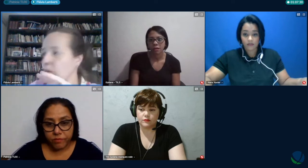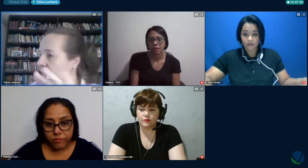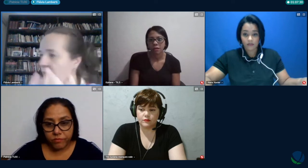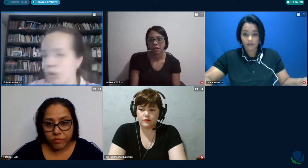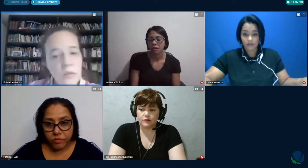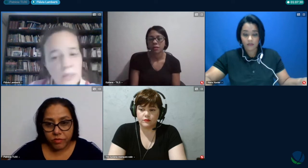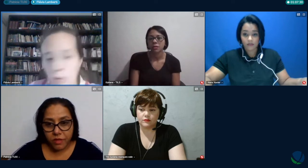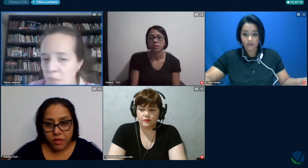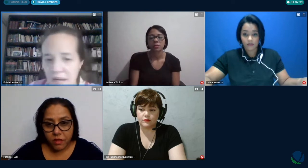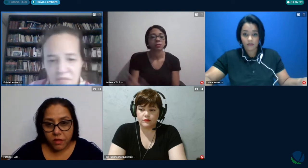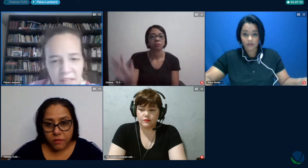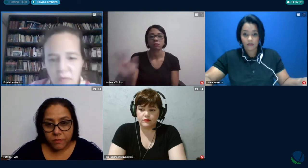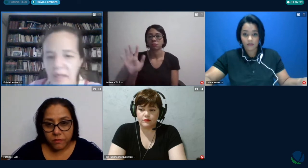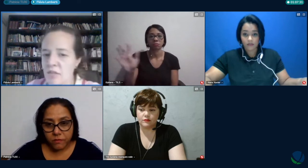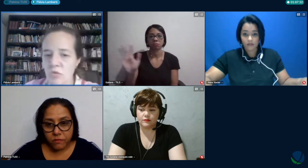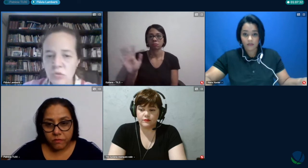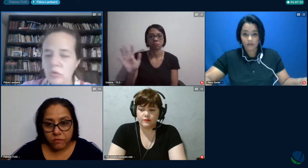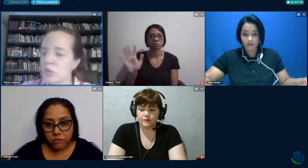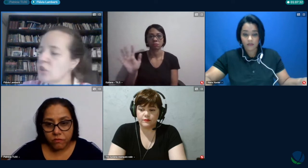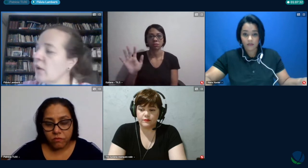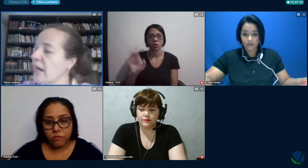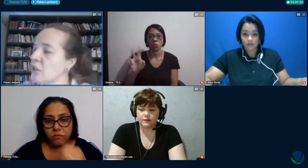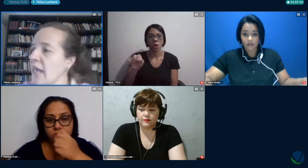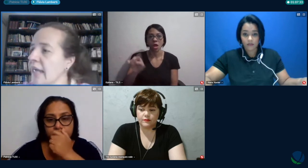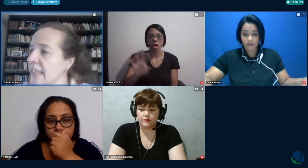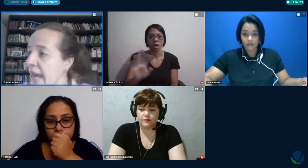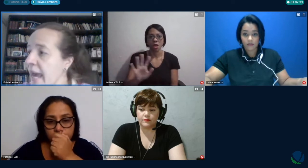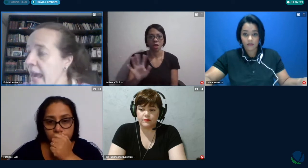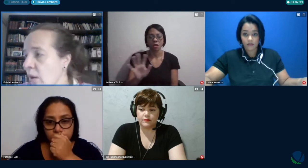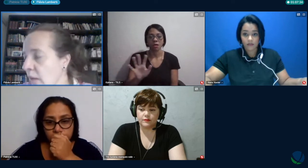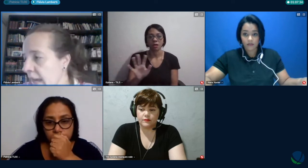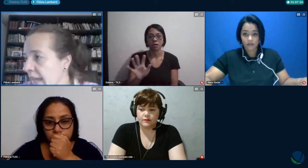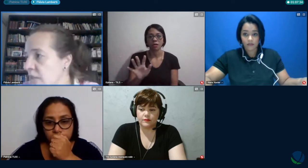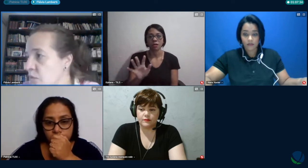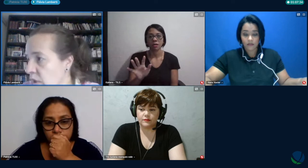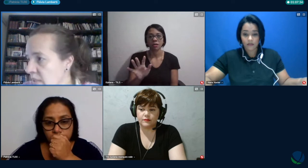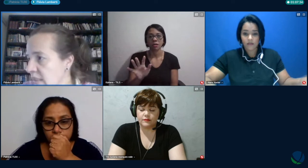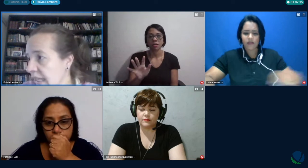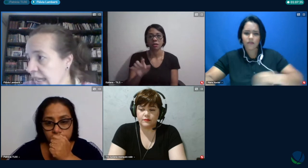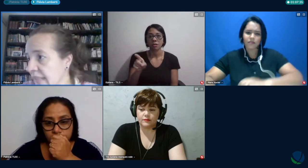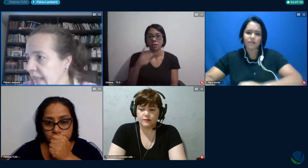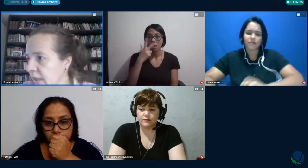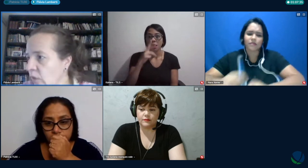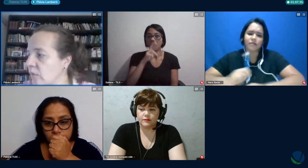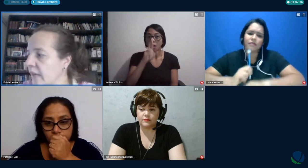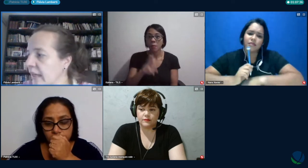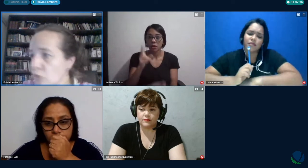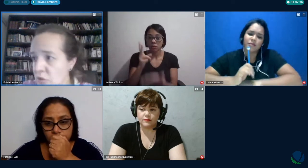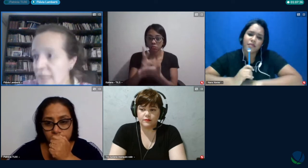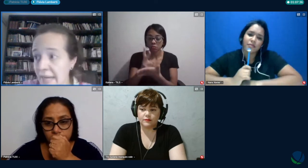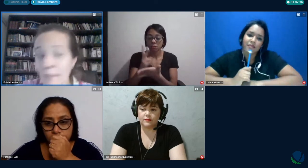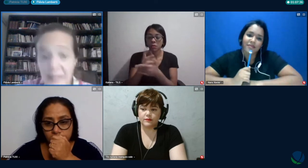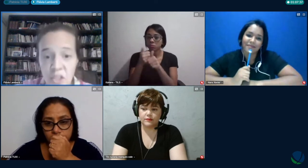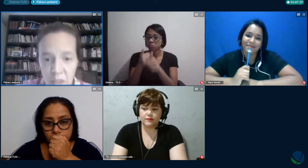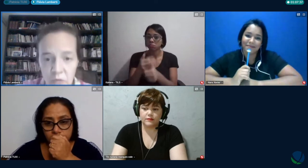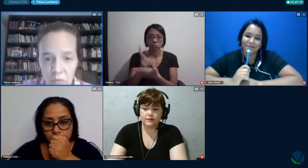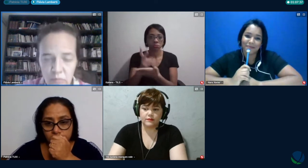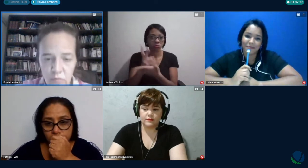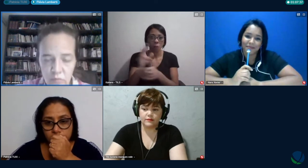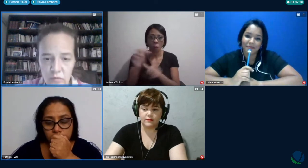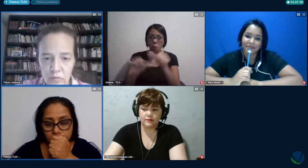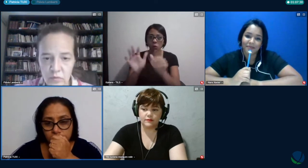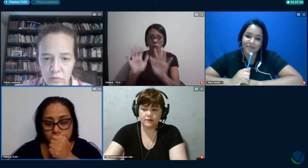Não, não, não, não estou me referindo a isso, Tuxi. Eu acho que aqui é a resposta que ela deu, né? Isso seria